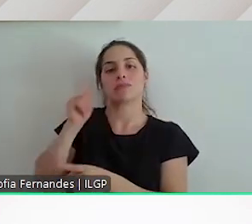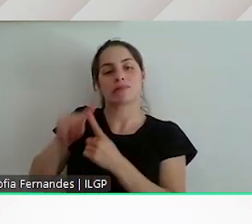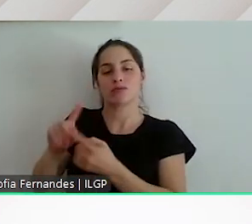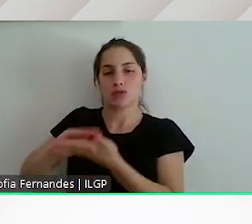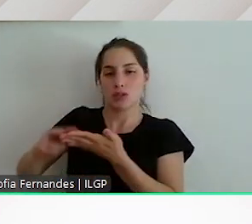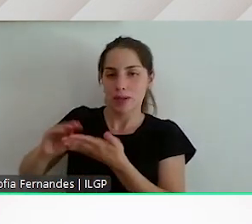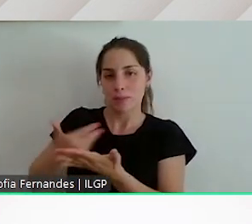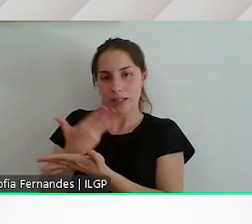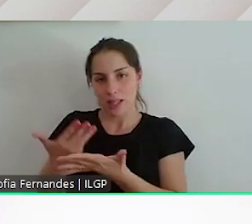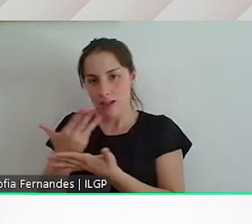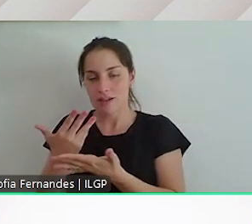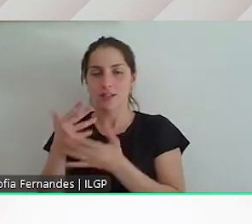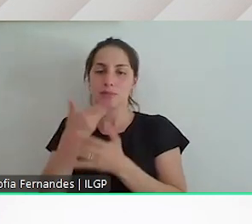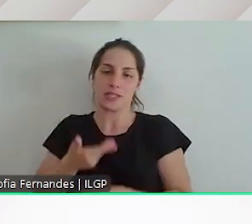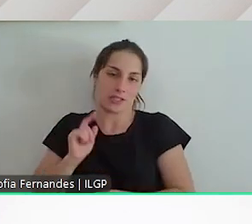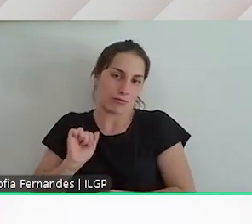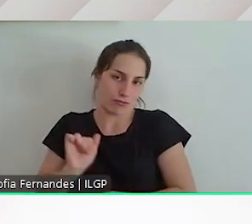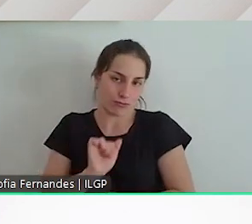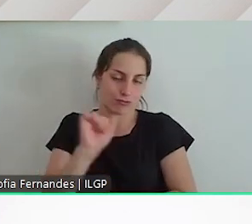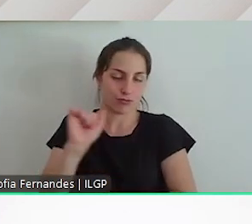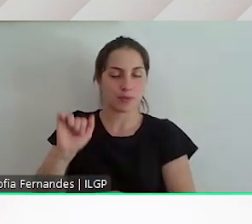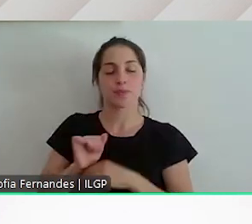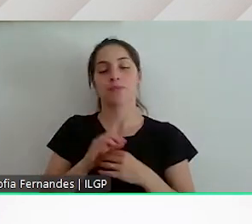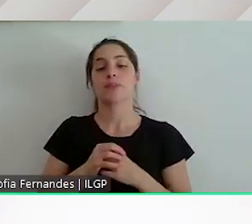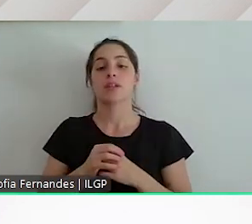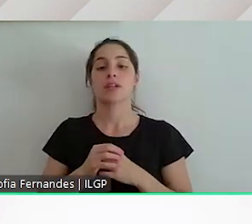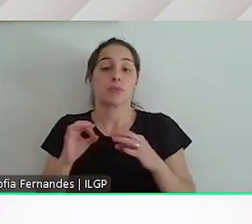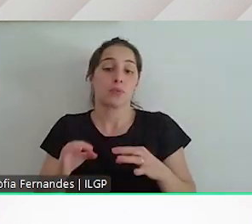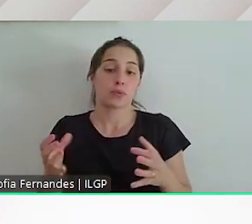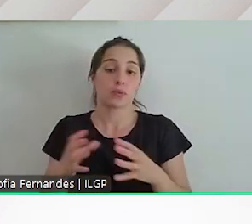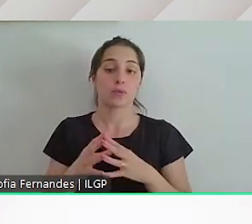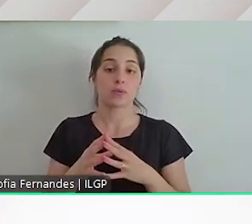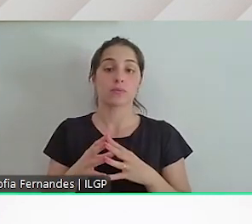de facto, estas experiências. Portanto,